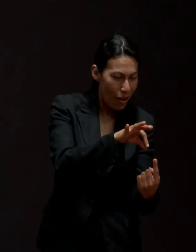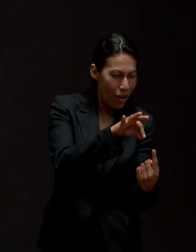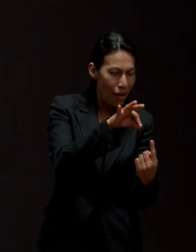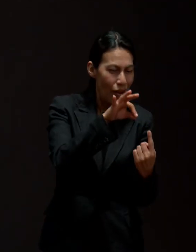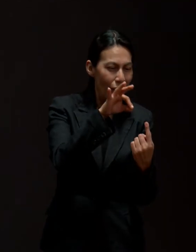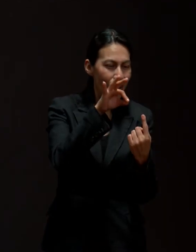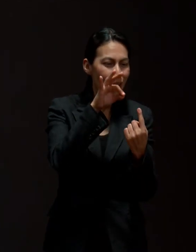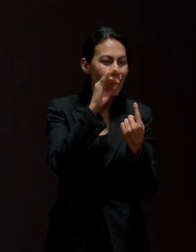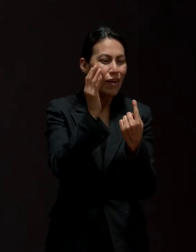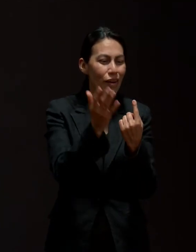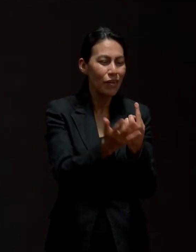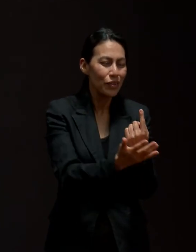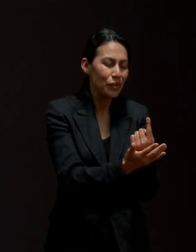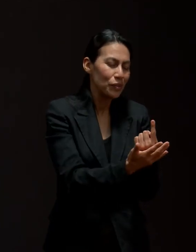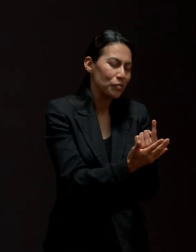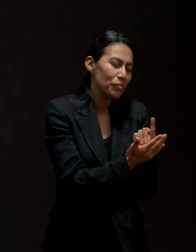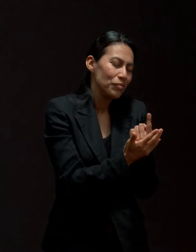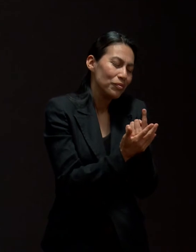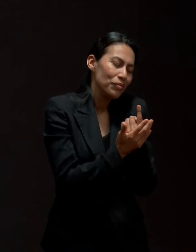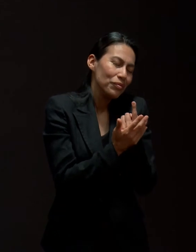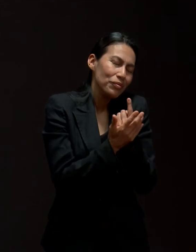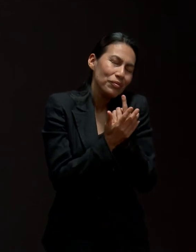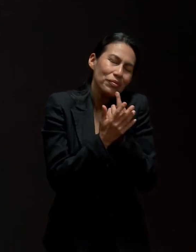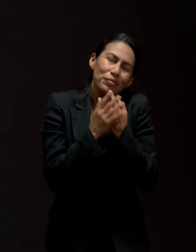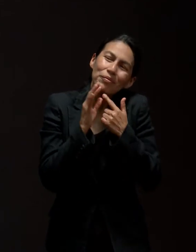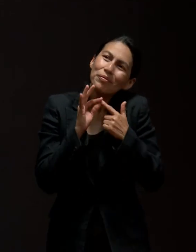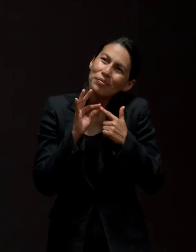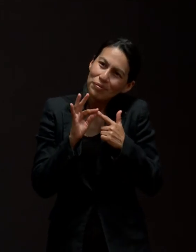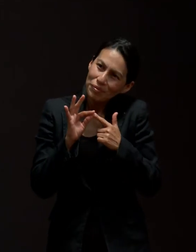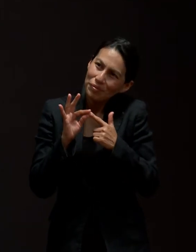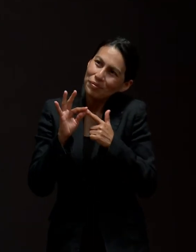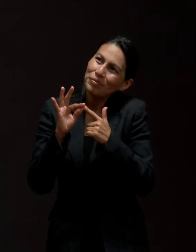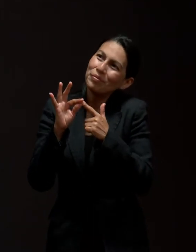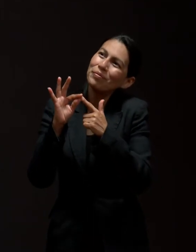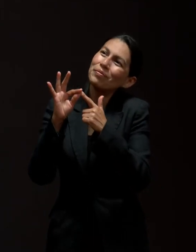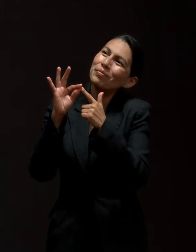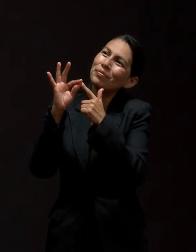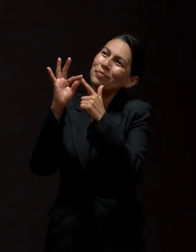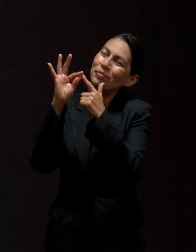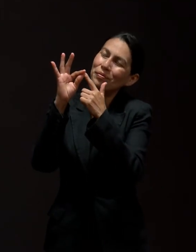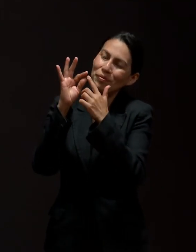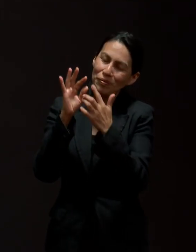guiará, me asirá.